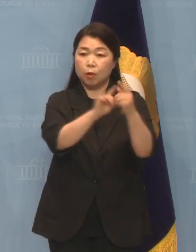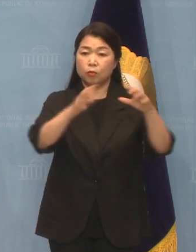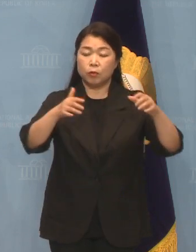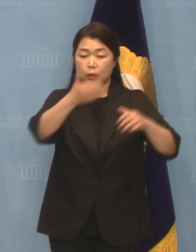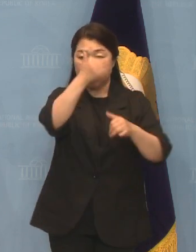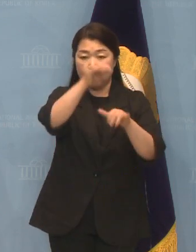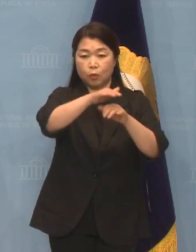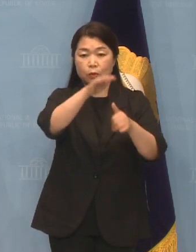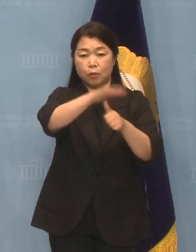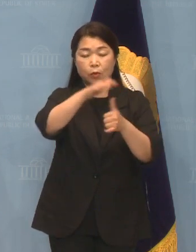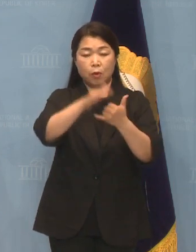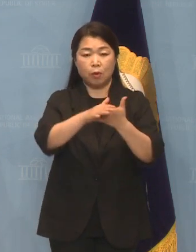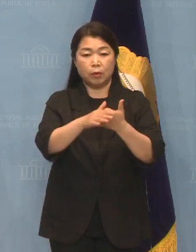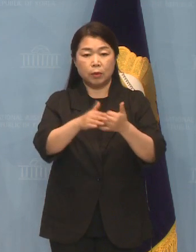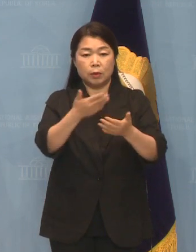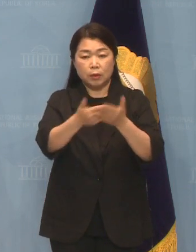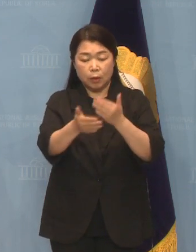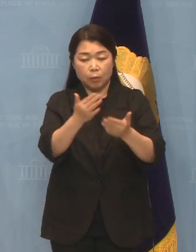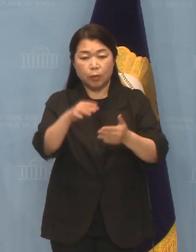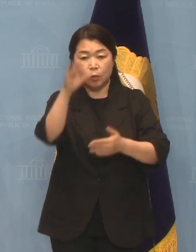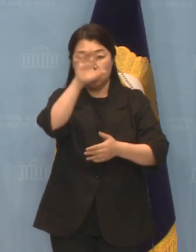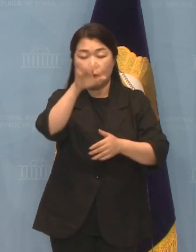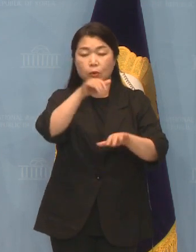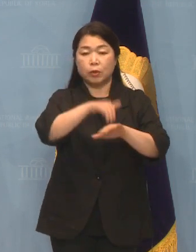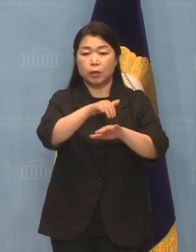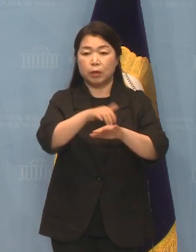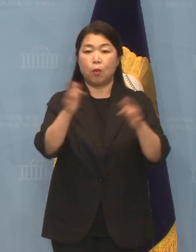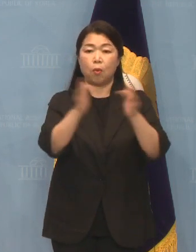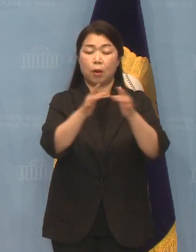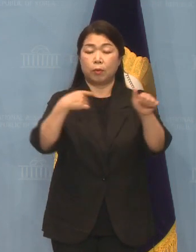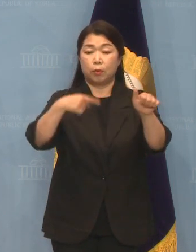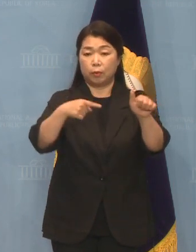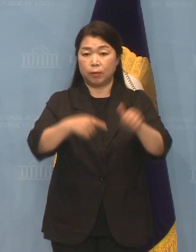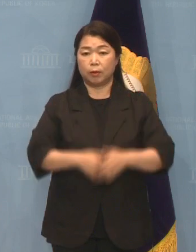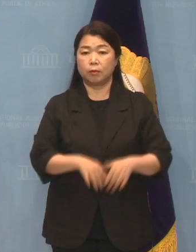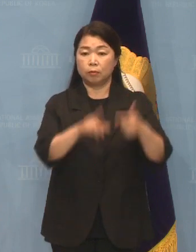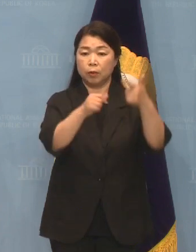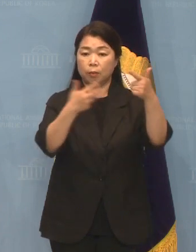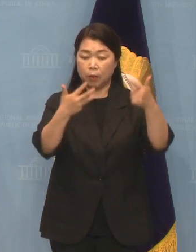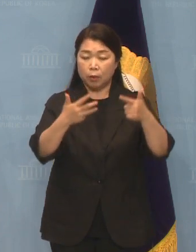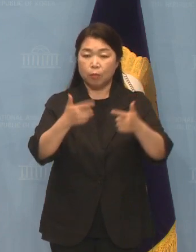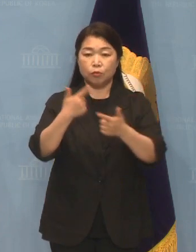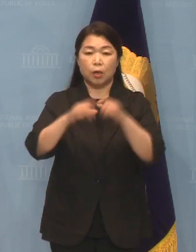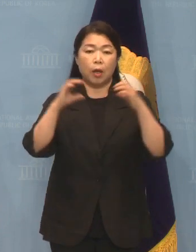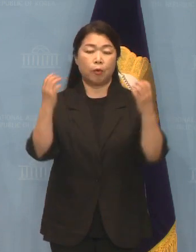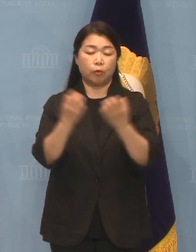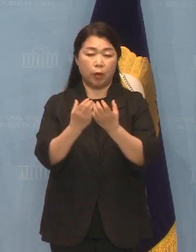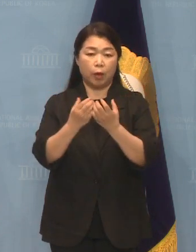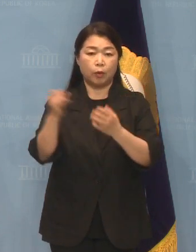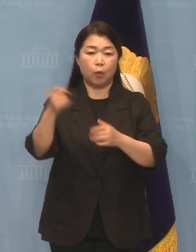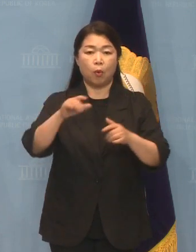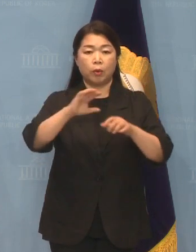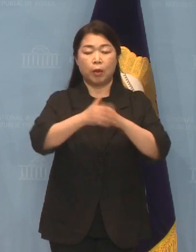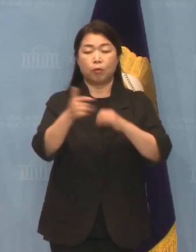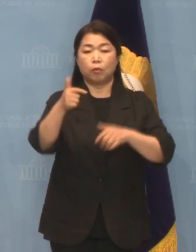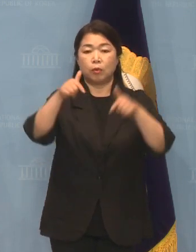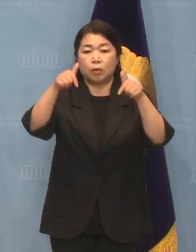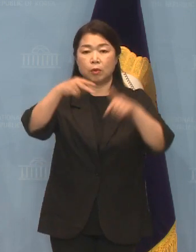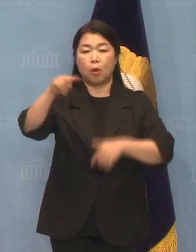국회 청소년 진로체험교실을 온라인으로 실시합니다. 6월 8일에는 부산 해운대구, 대구